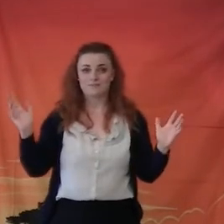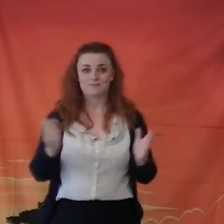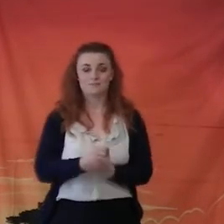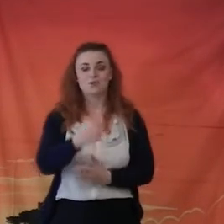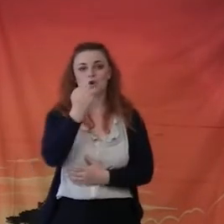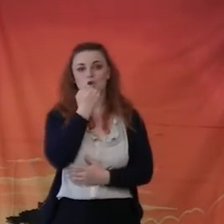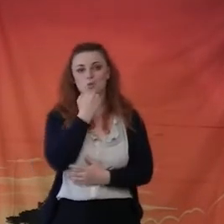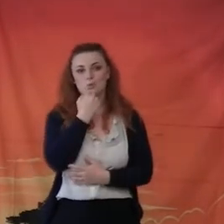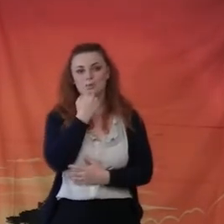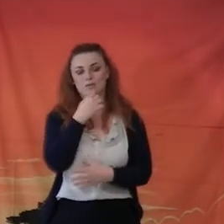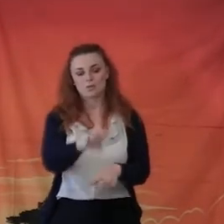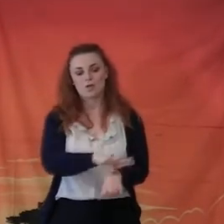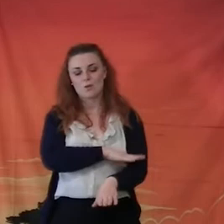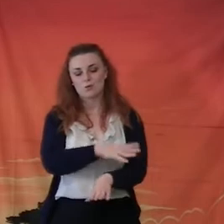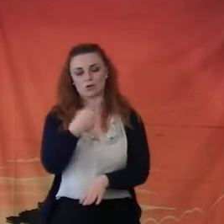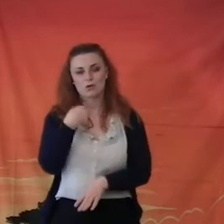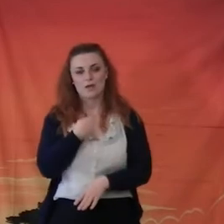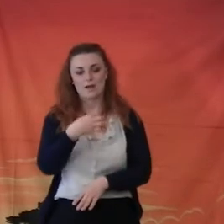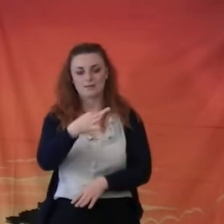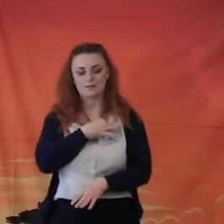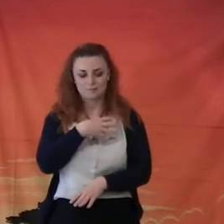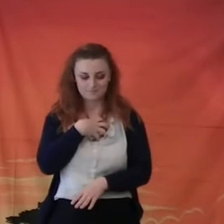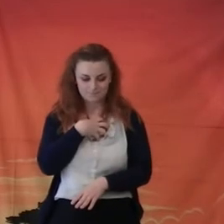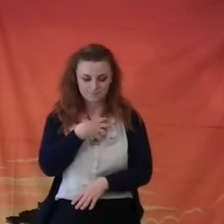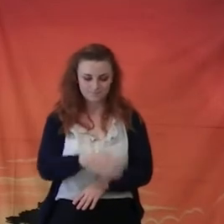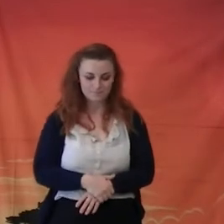Scusate, sono emozionata.